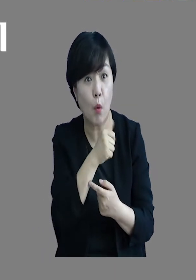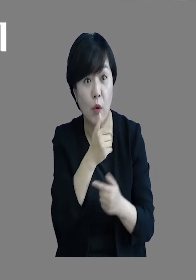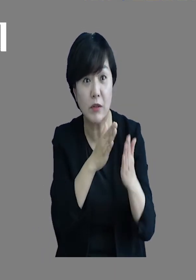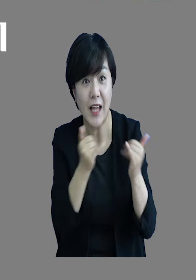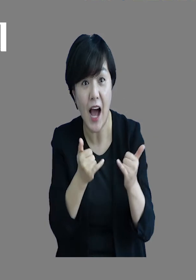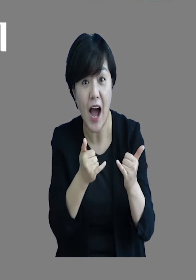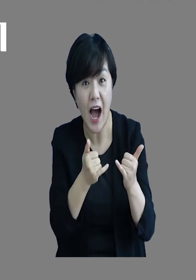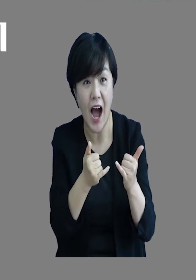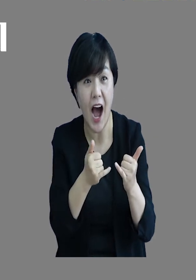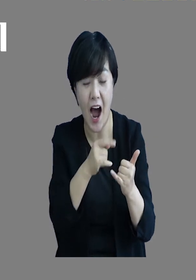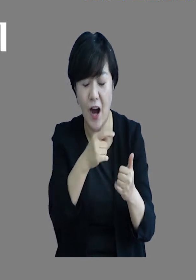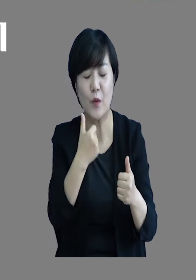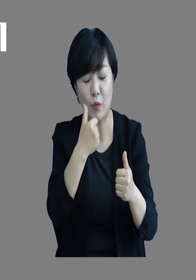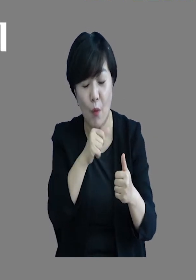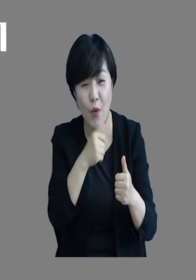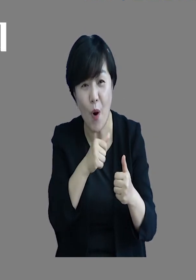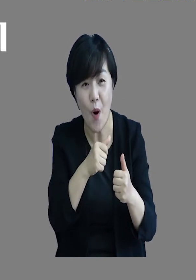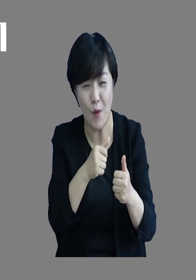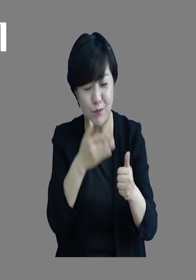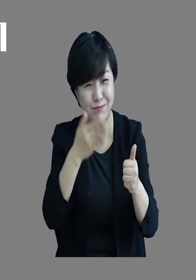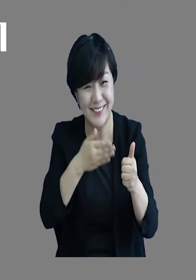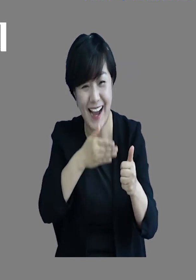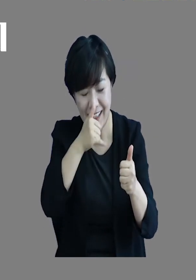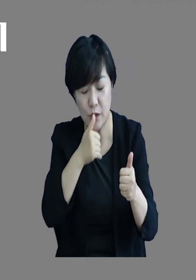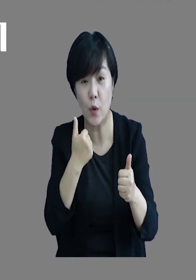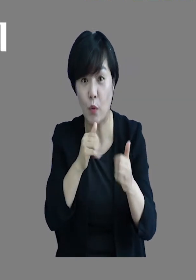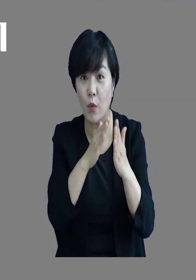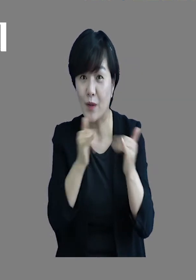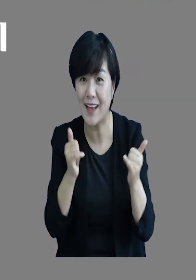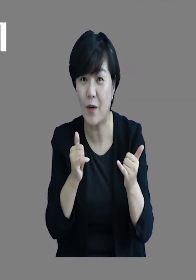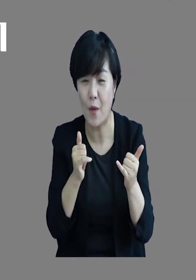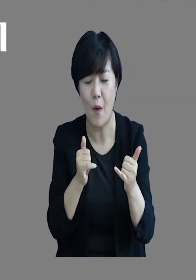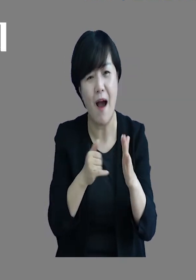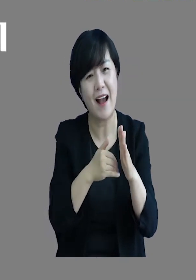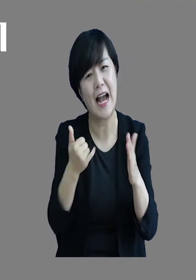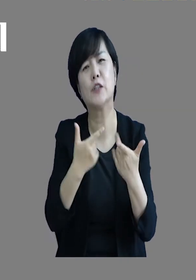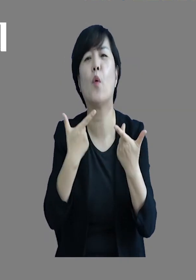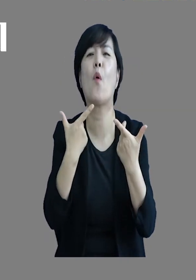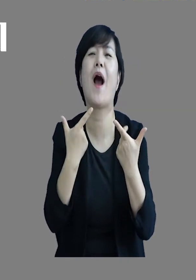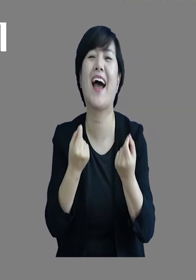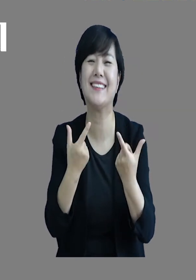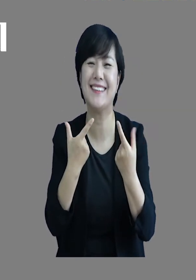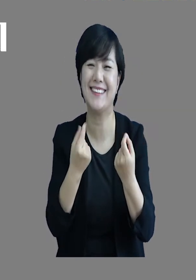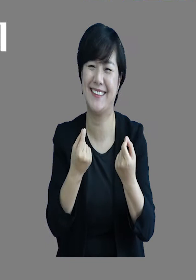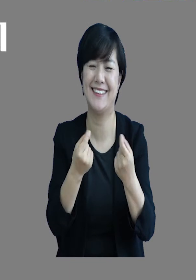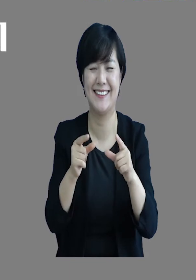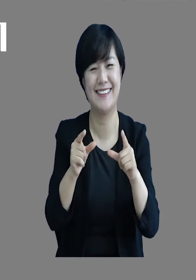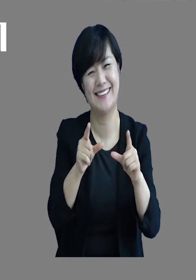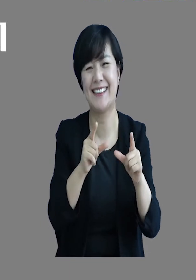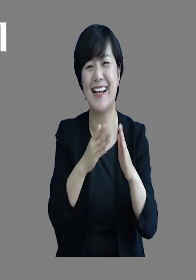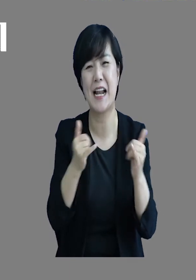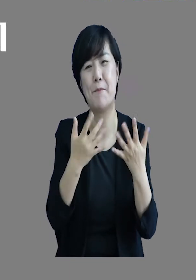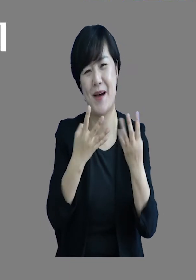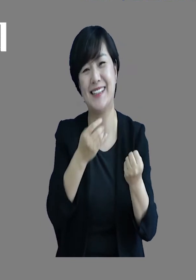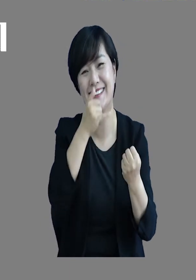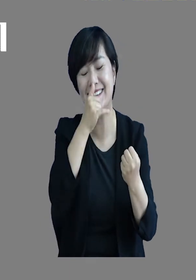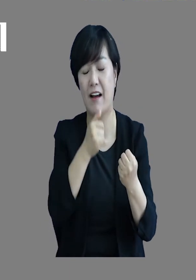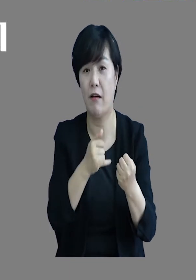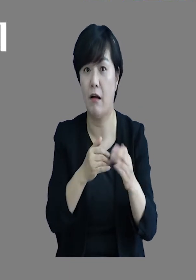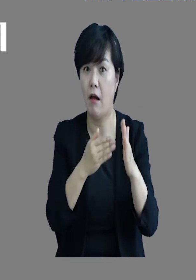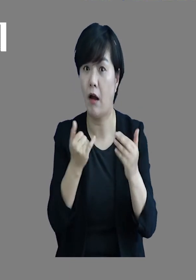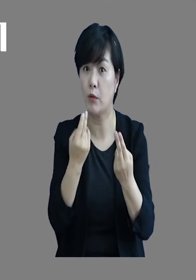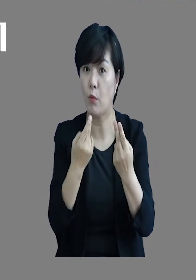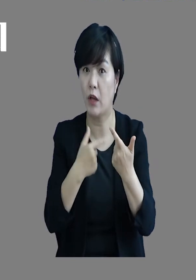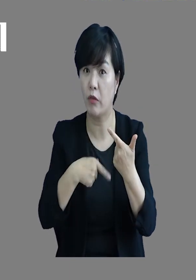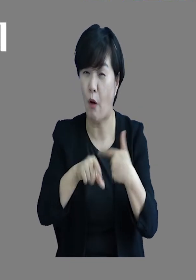통역사한테 요청하면서 통역도 하시고 또 통역사하고 가족처럼 지내시는 분들이 많이 계세요. 어쩔 때는